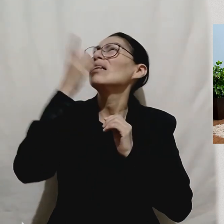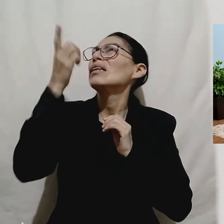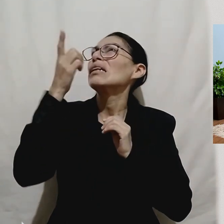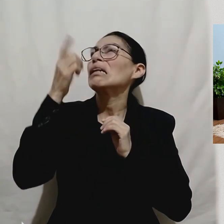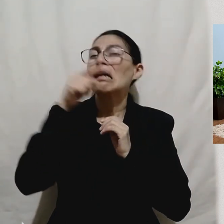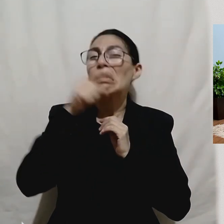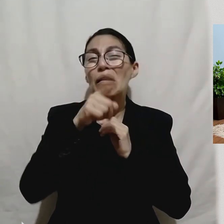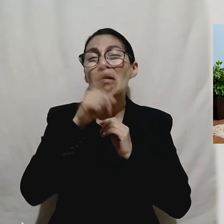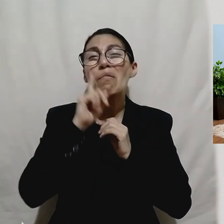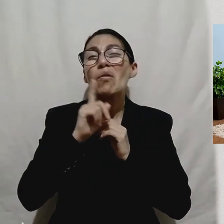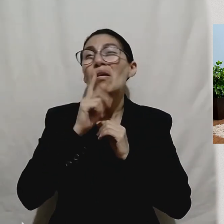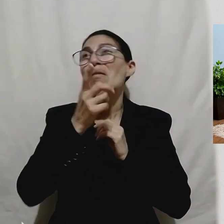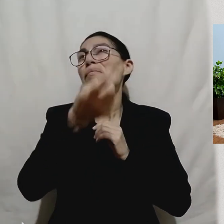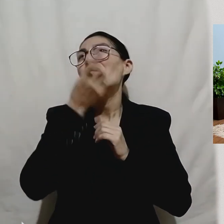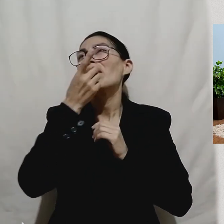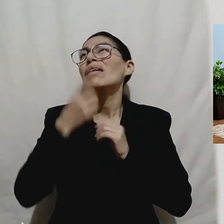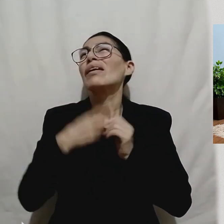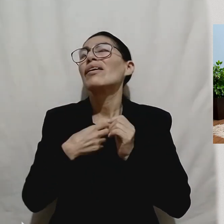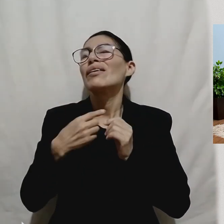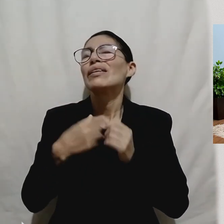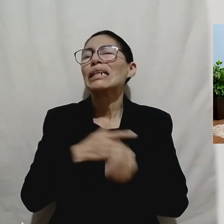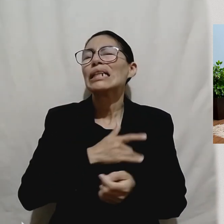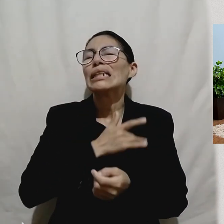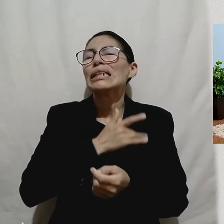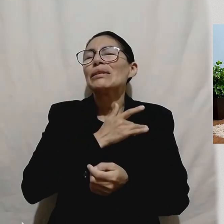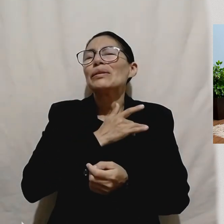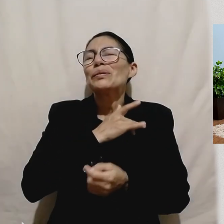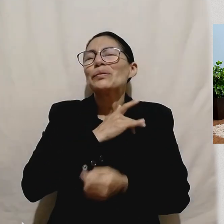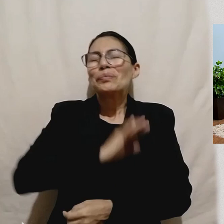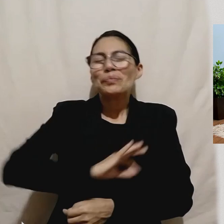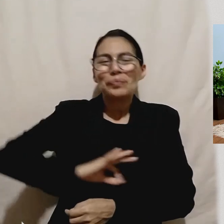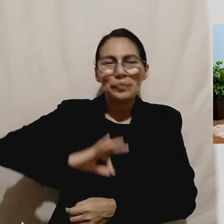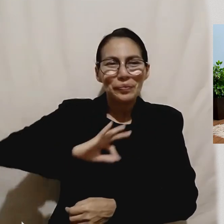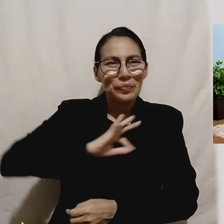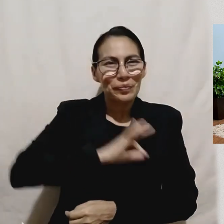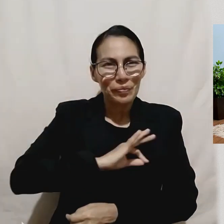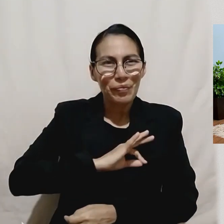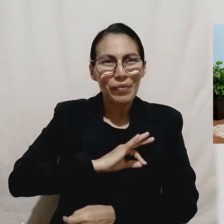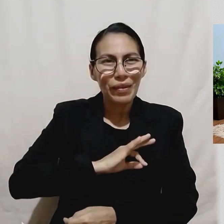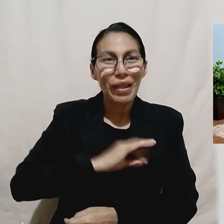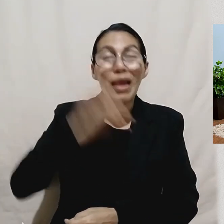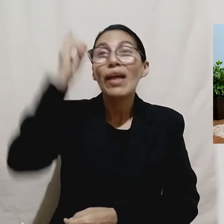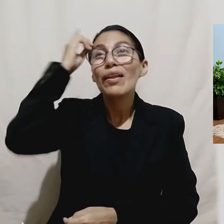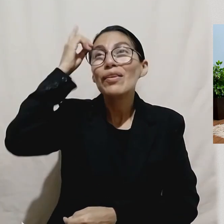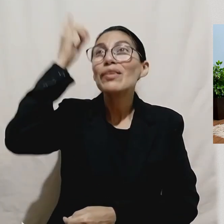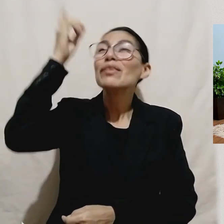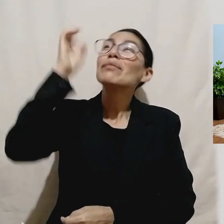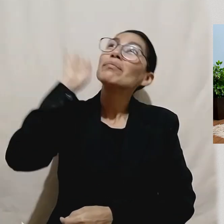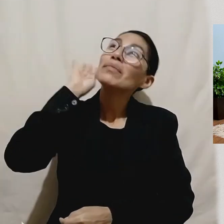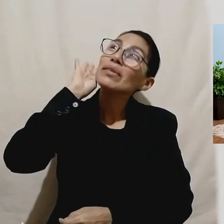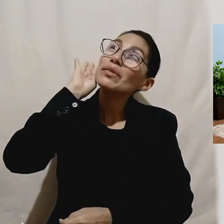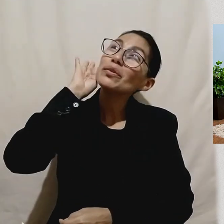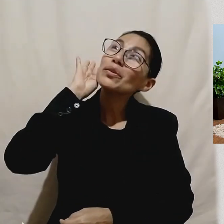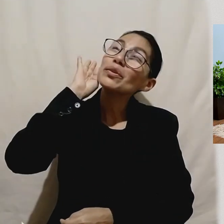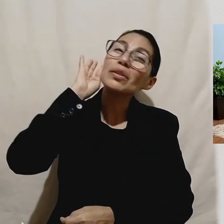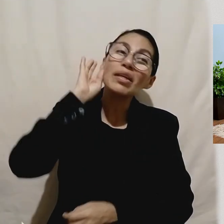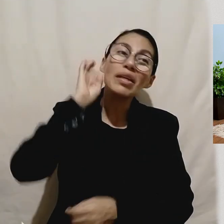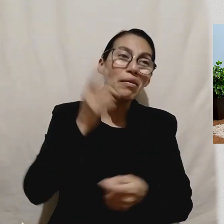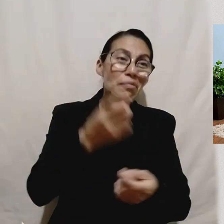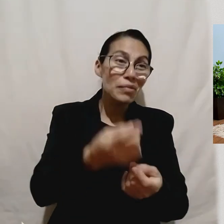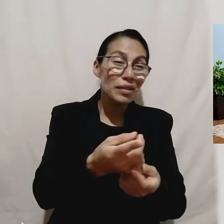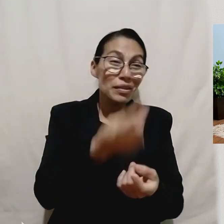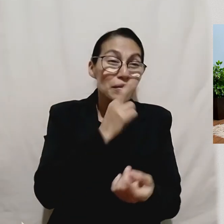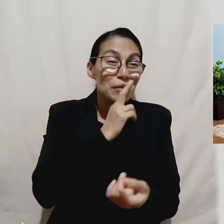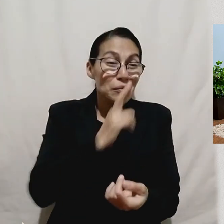sintió muy bonita la verdad fue algo muy padre sentir así Esa felicidad de saber que Dios me había escuchado y que me estaba contestando con